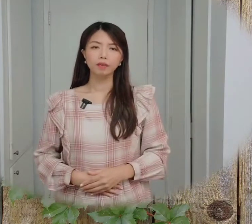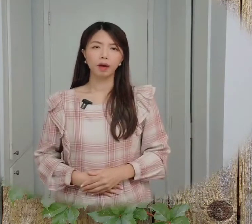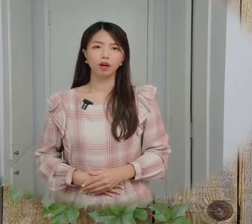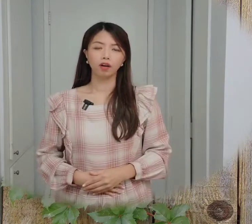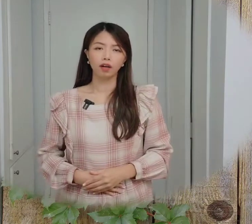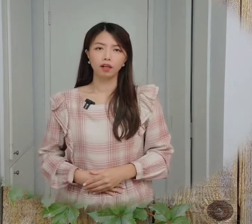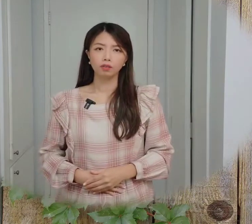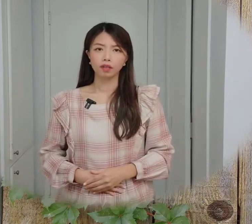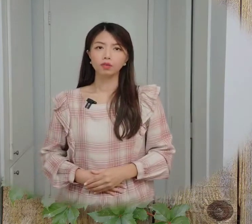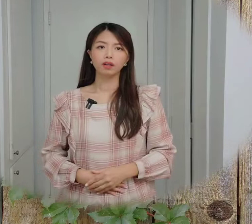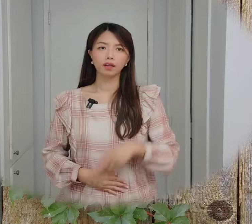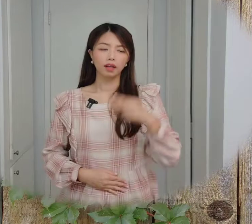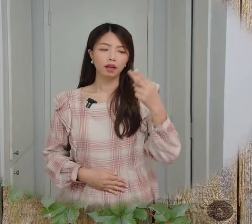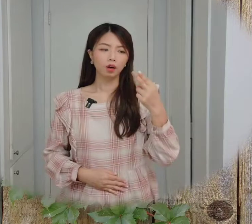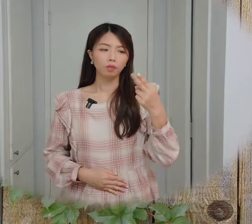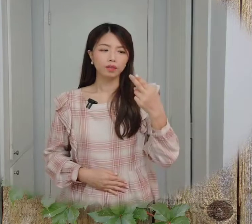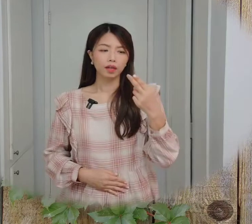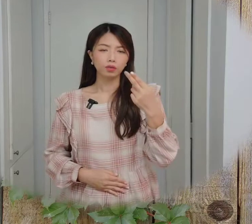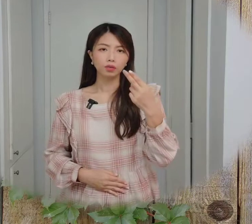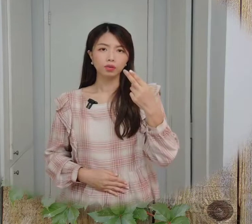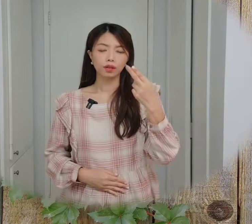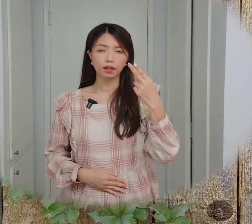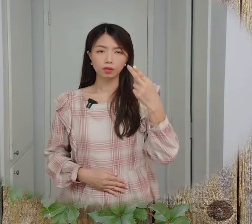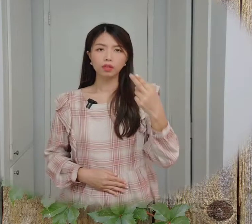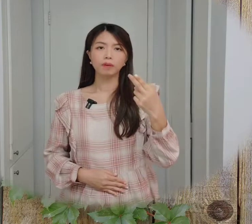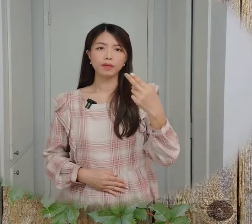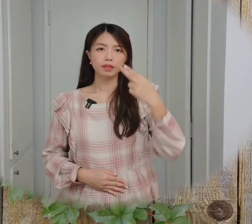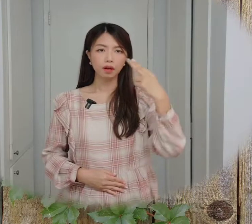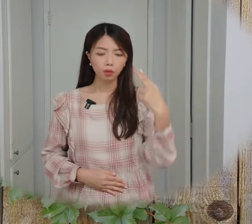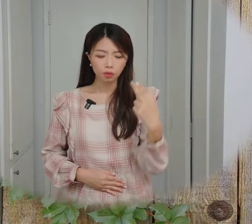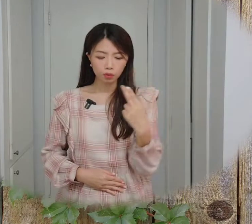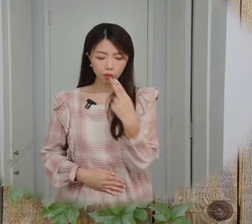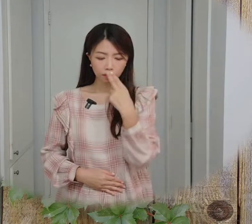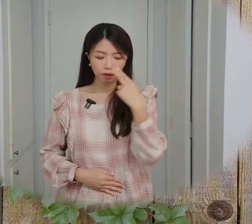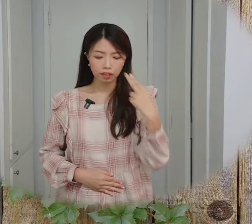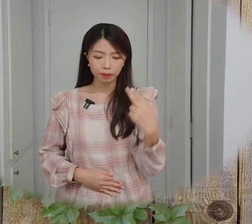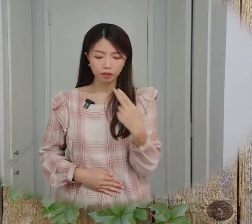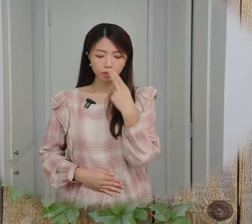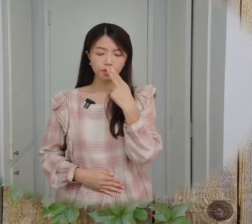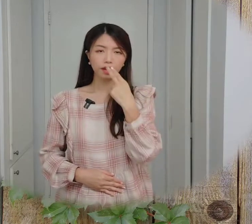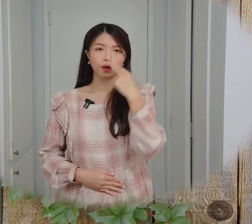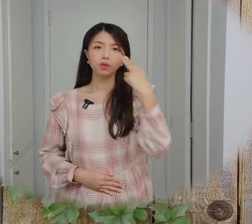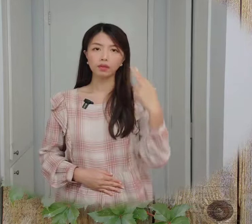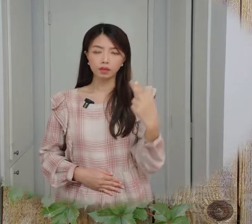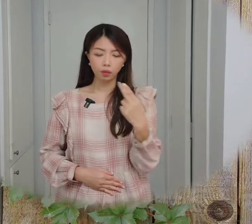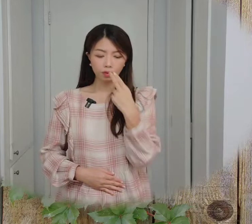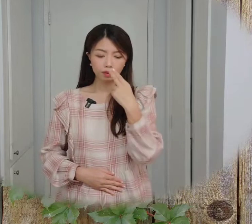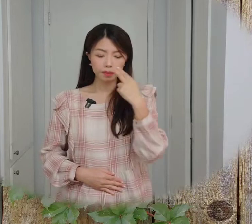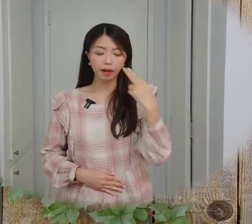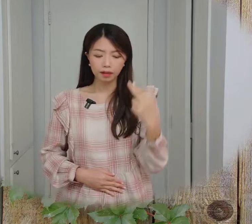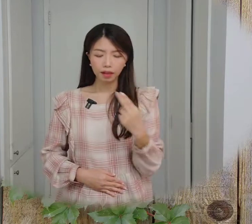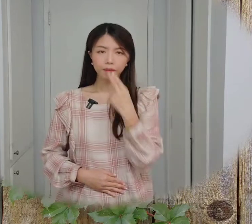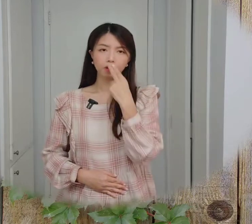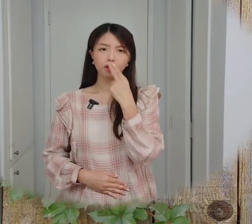생명을, 생명 이런 뜻의 수어는 검지하고 중지만 펴셔서 코 쪽으로 들어가시면 숨쉬다 혹은